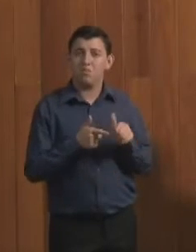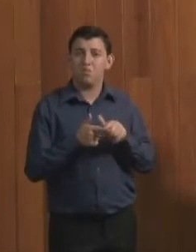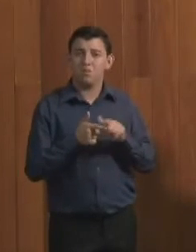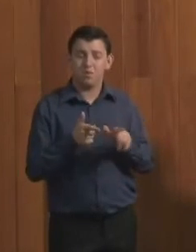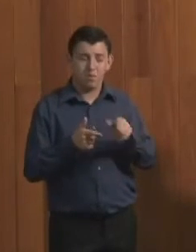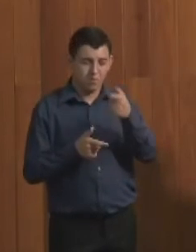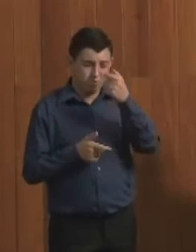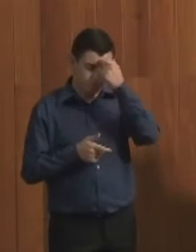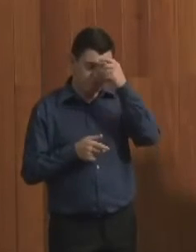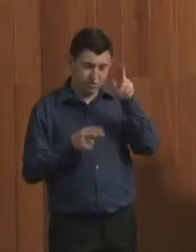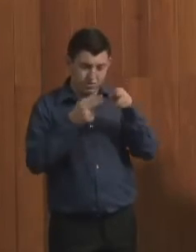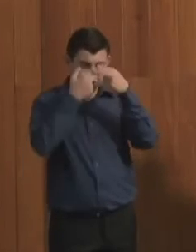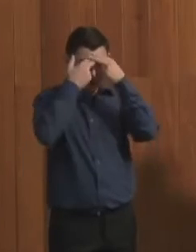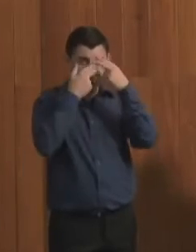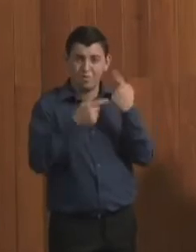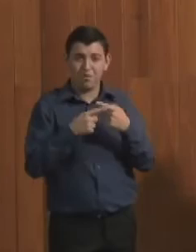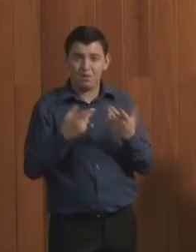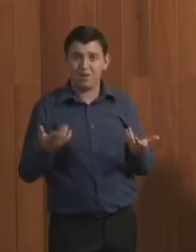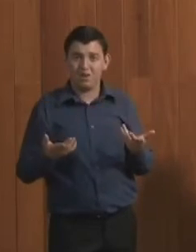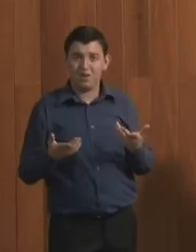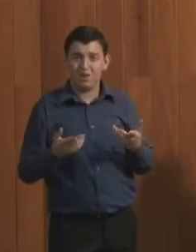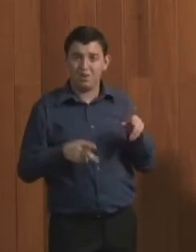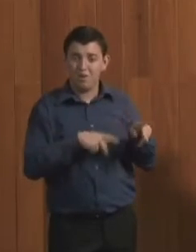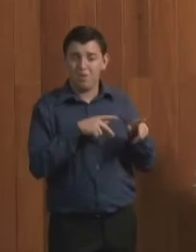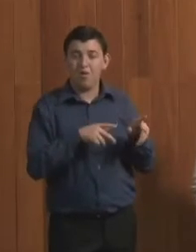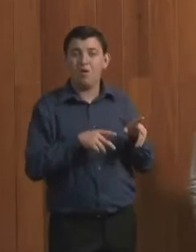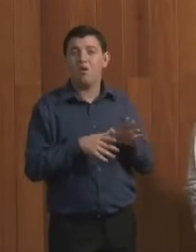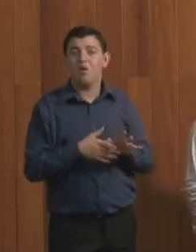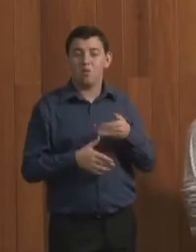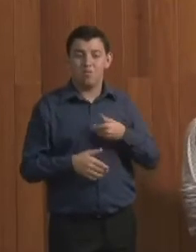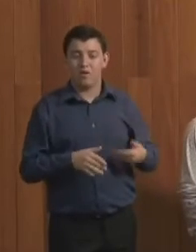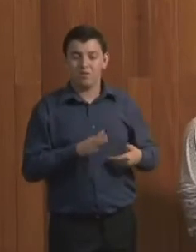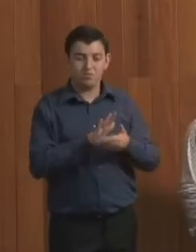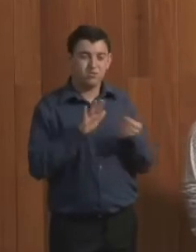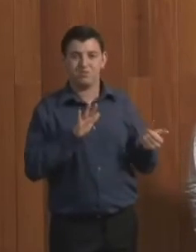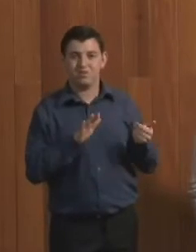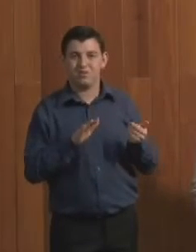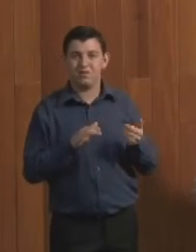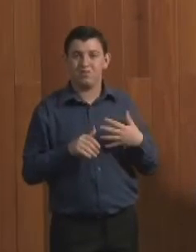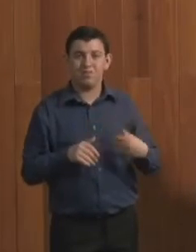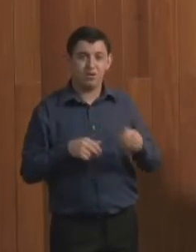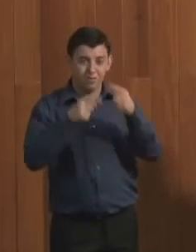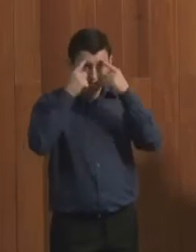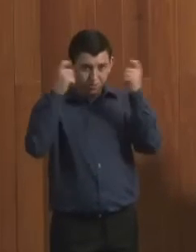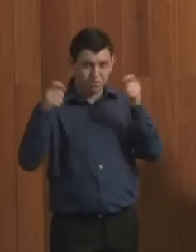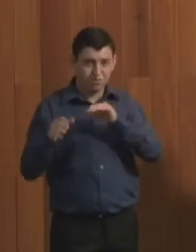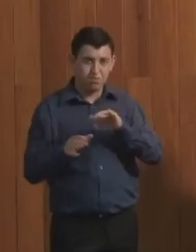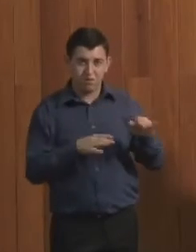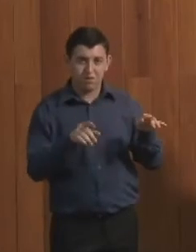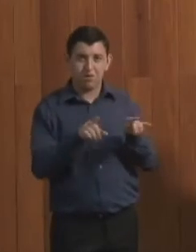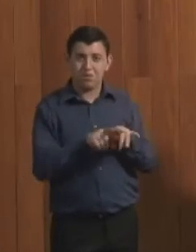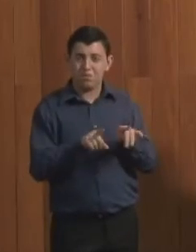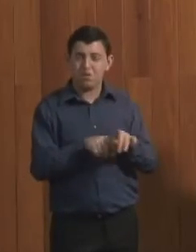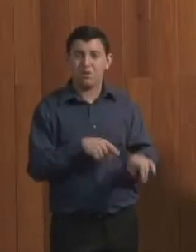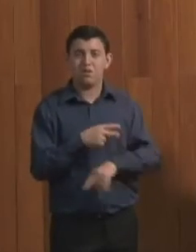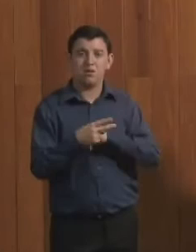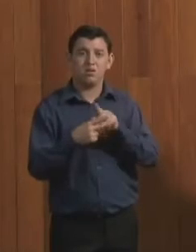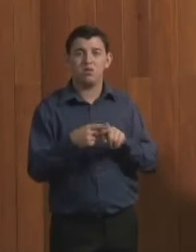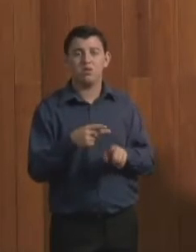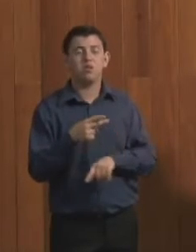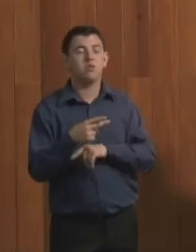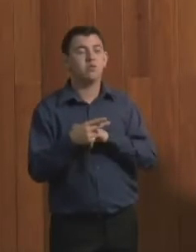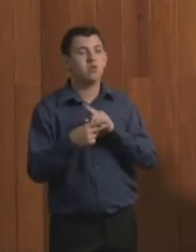filhos. Depois tem duas questões em relação aos... populações dos